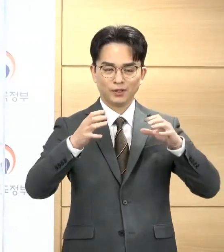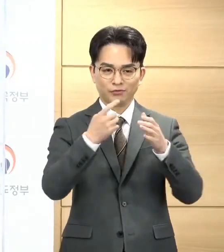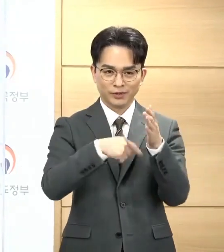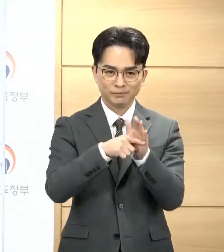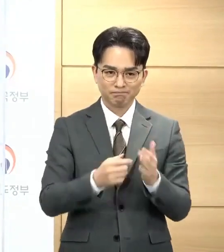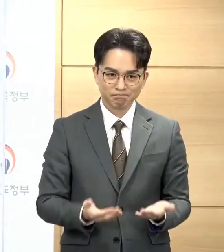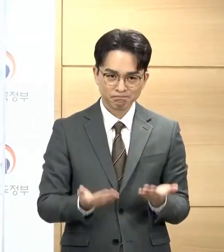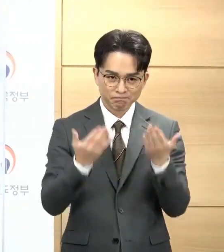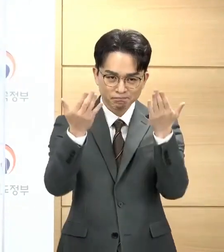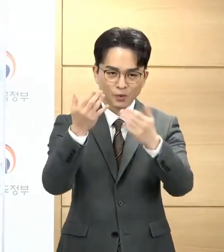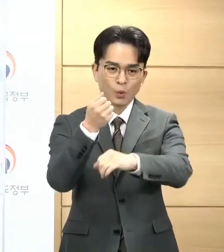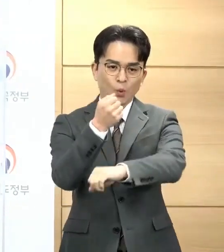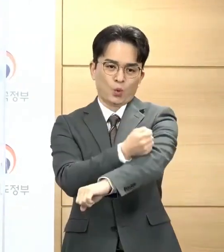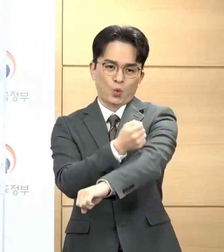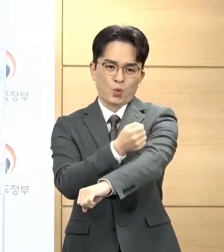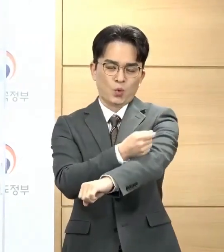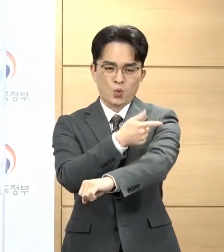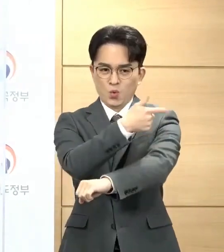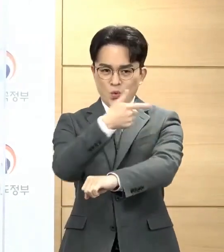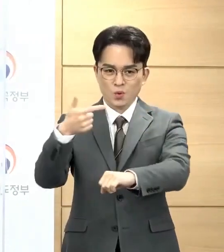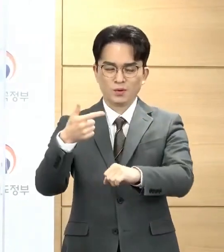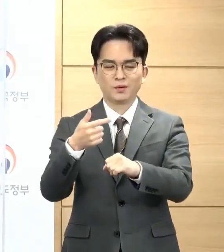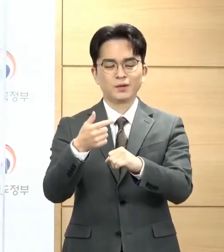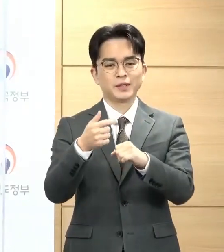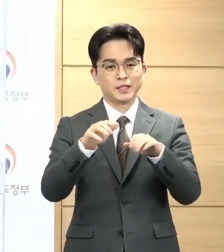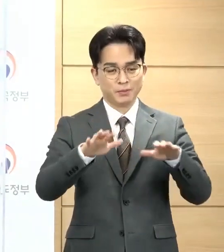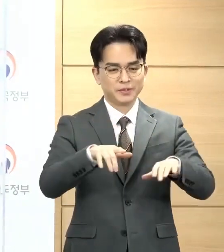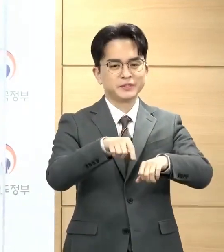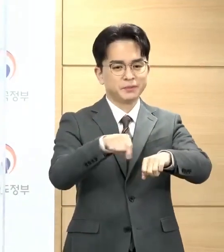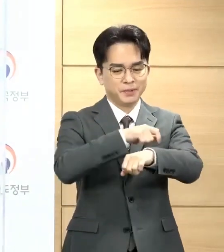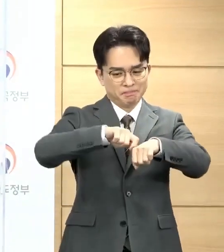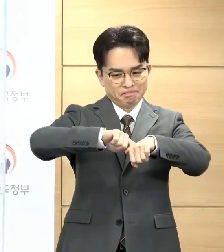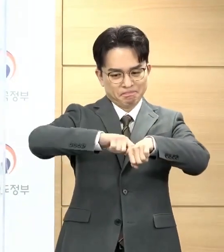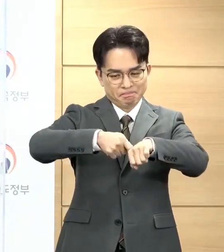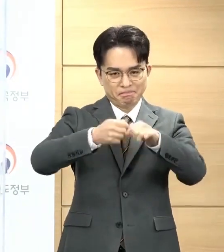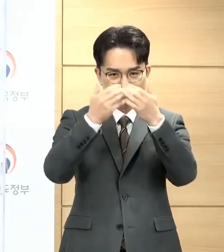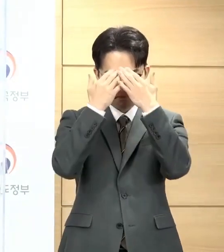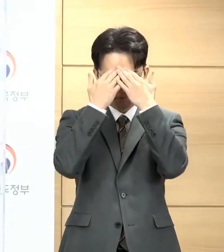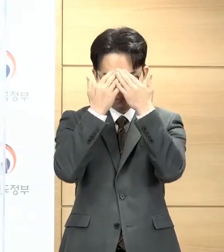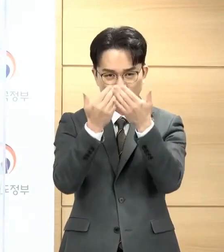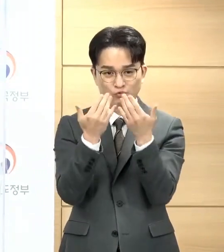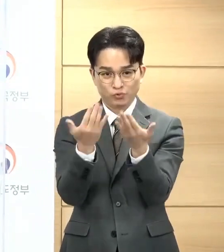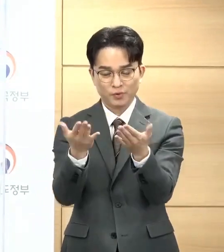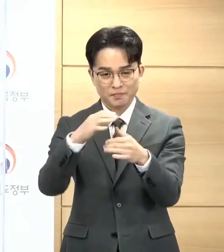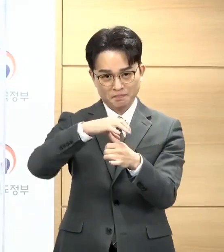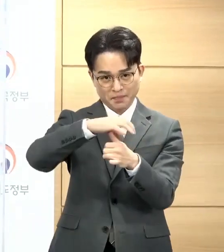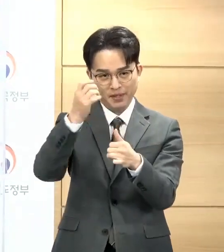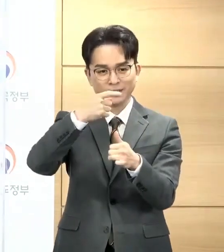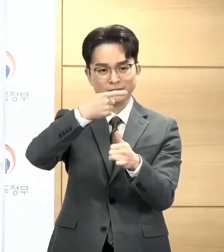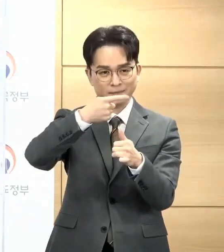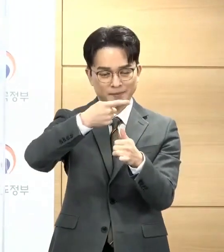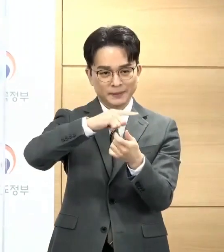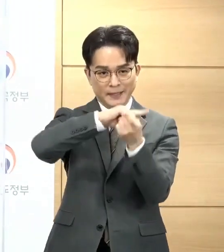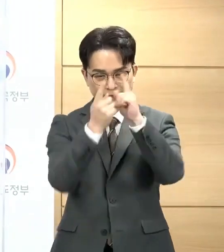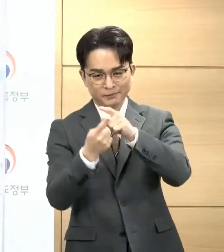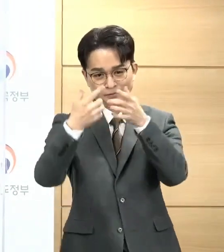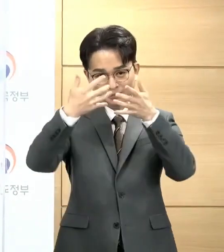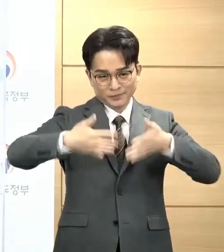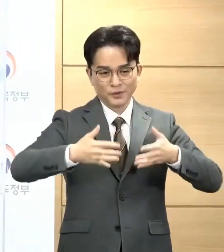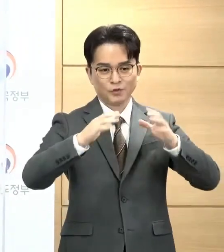감안하여 특별 사면 대산에 포함시킴으로써 다시 국가발전에 기여할 수 있는 기회를 부여하였습니다